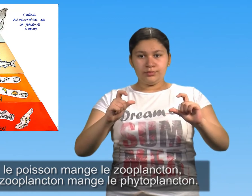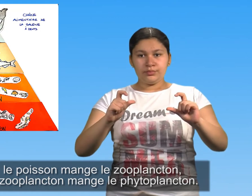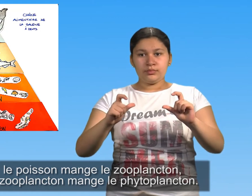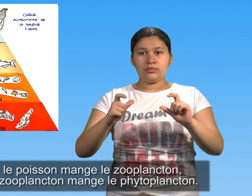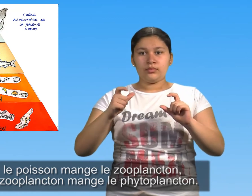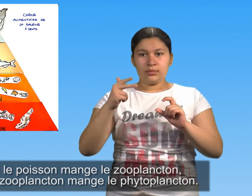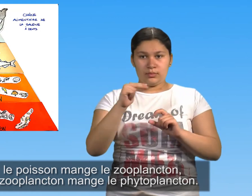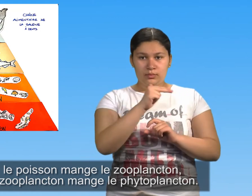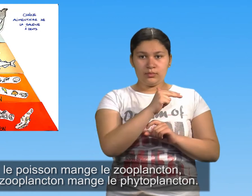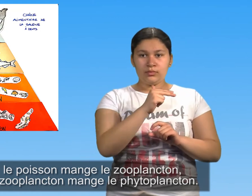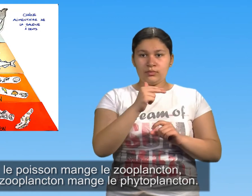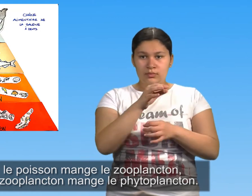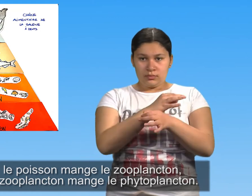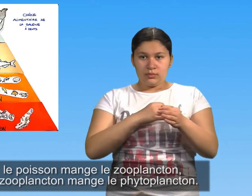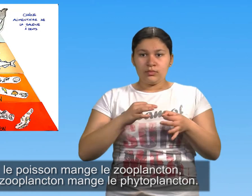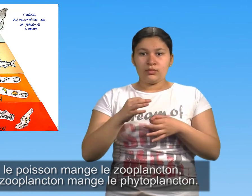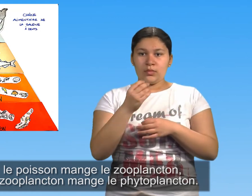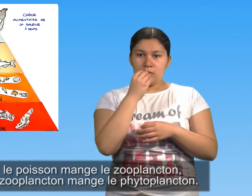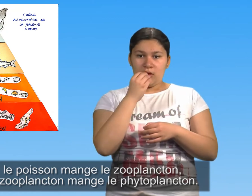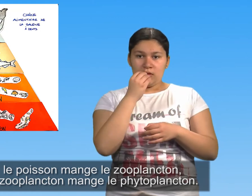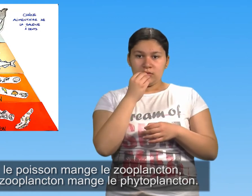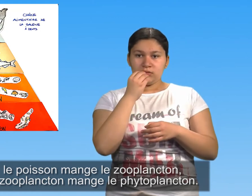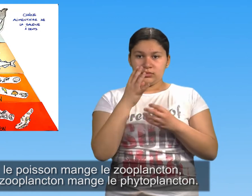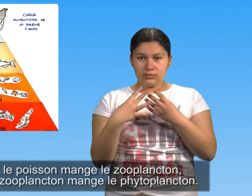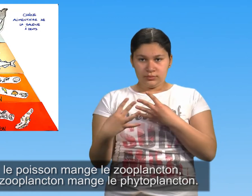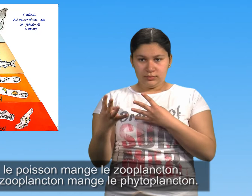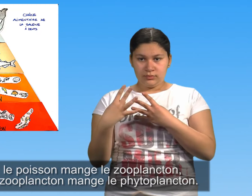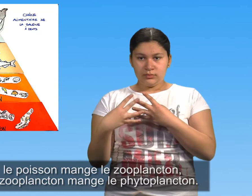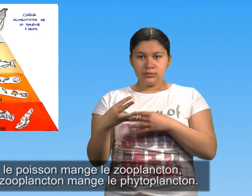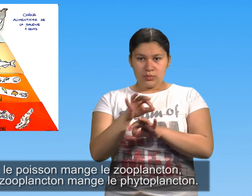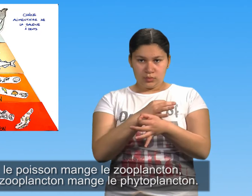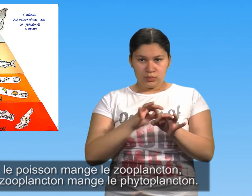Le zooplancton mange le phytoplancton.